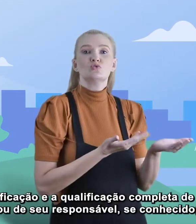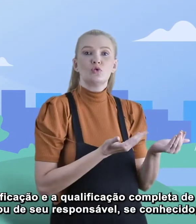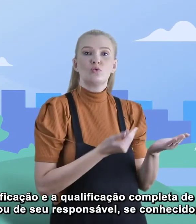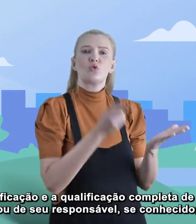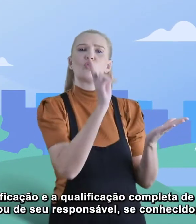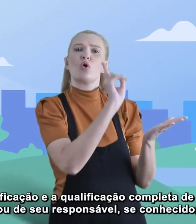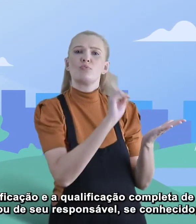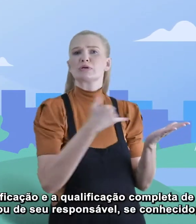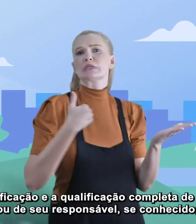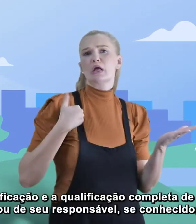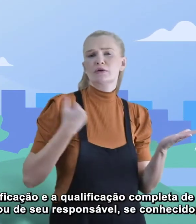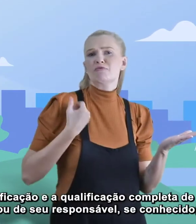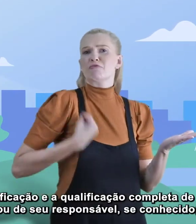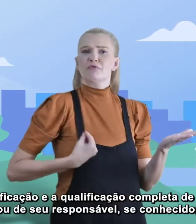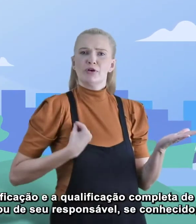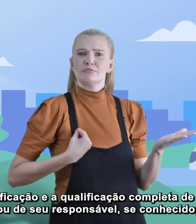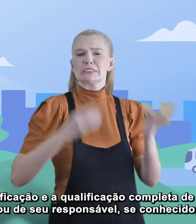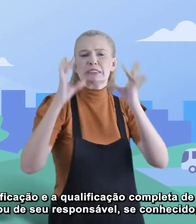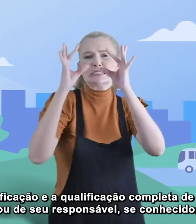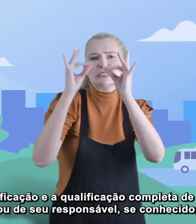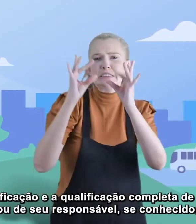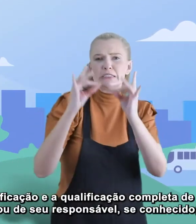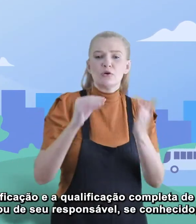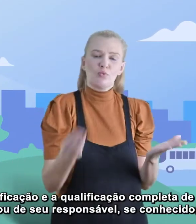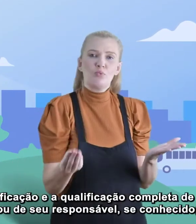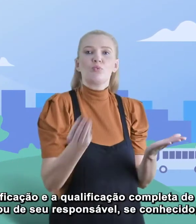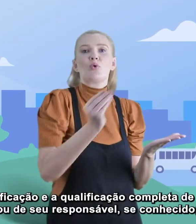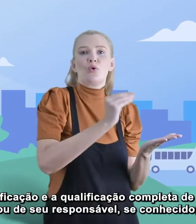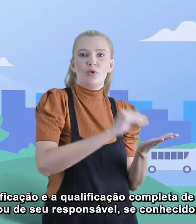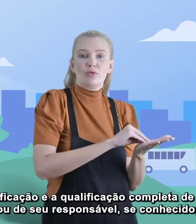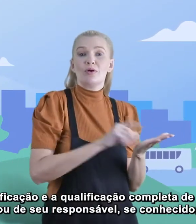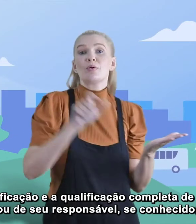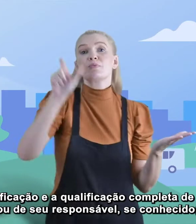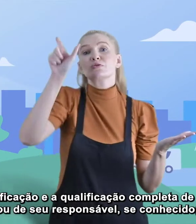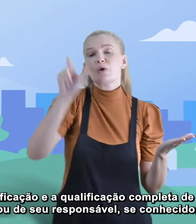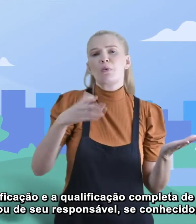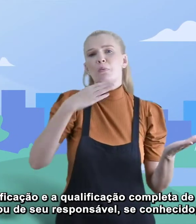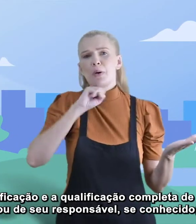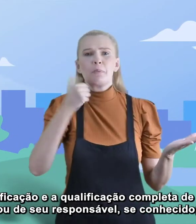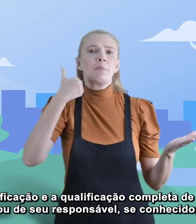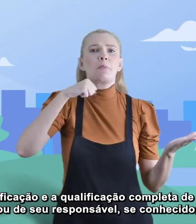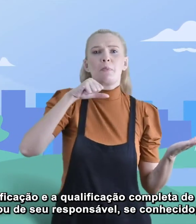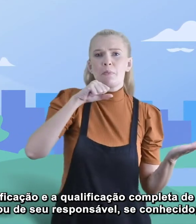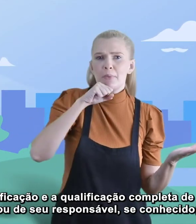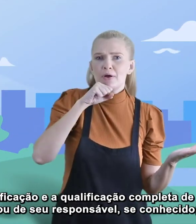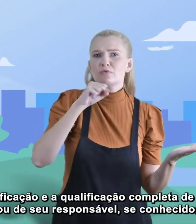e a qualificação completa de seus pais ou de seu responsável, se conhecido.